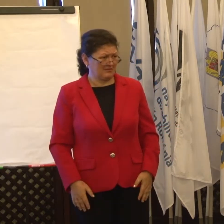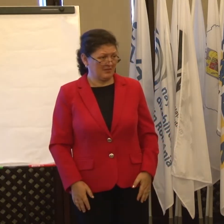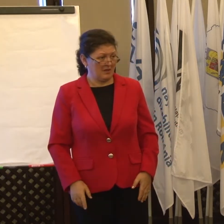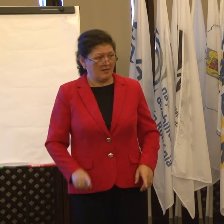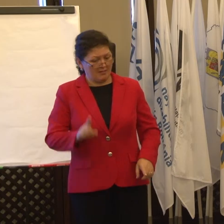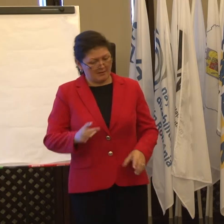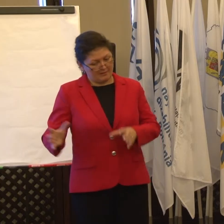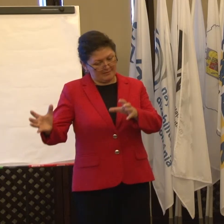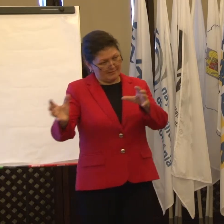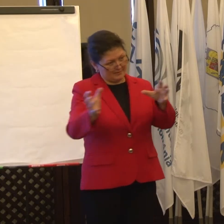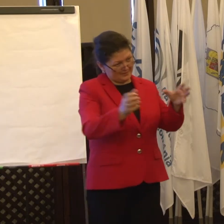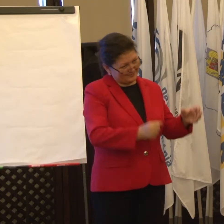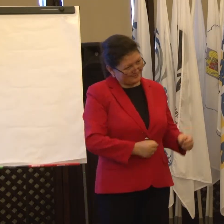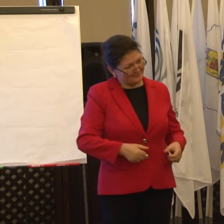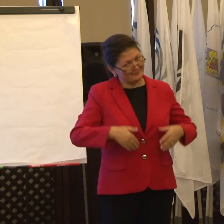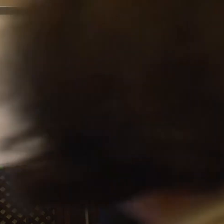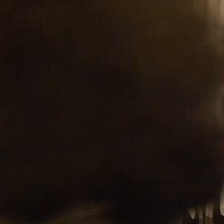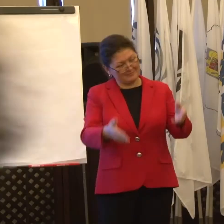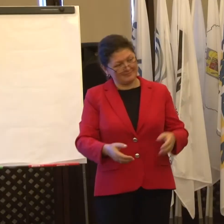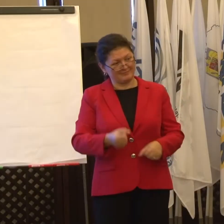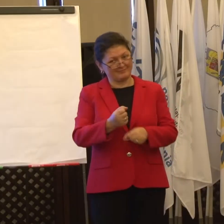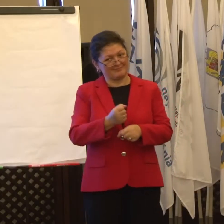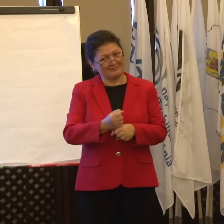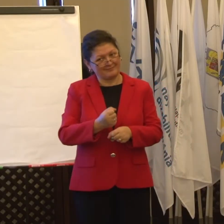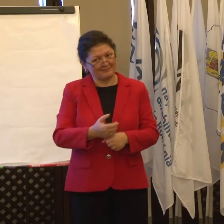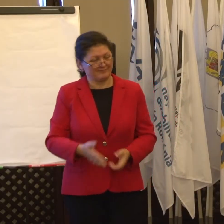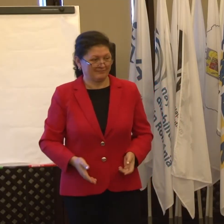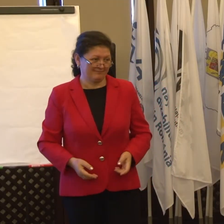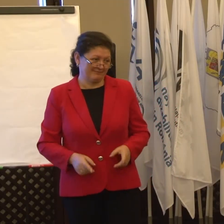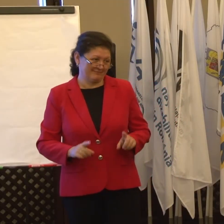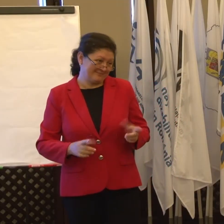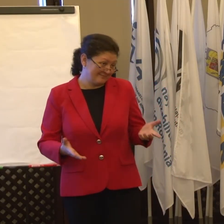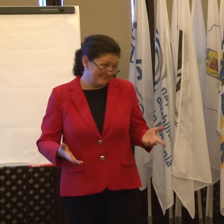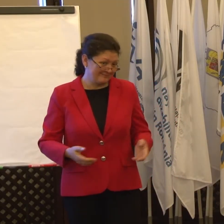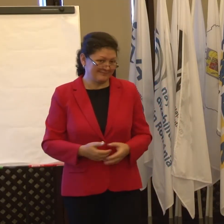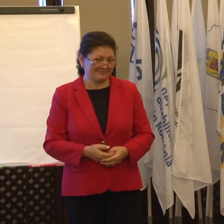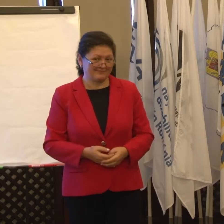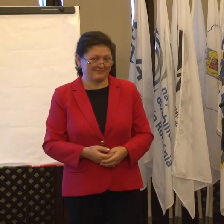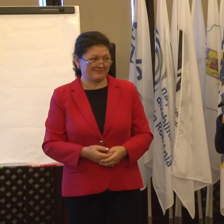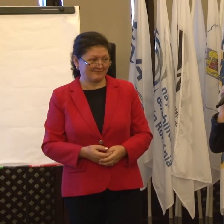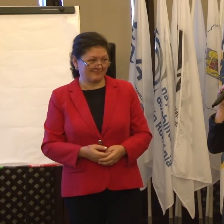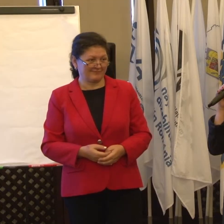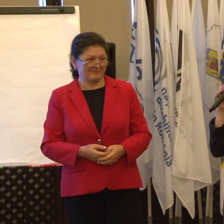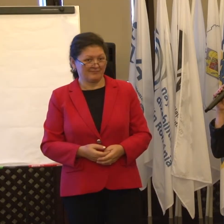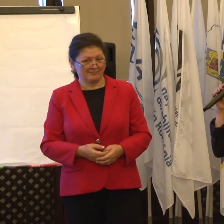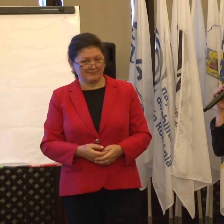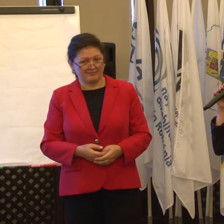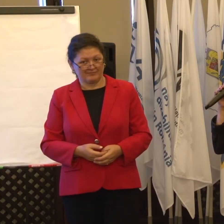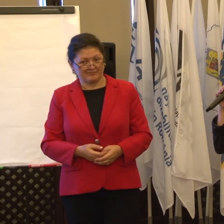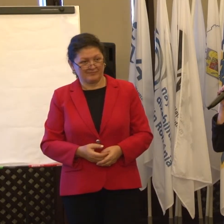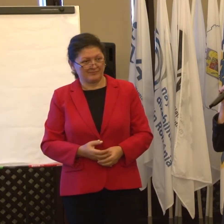din această izolare, dacă îi stimulăm, dacă reușim să le creștem și să